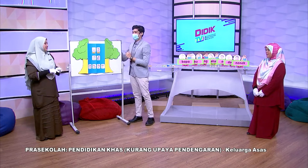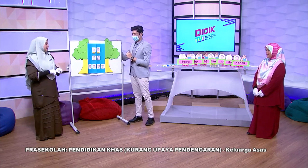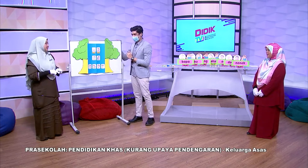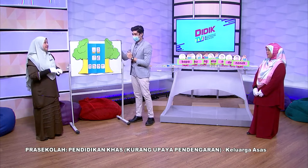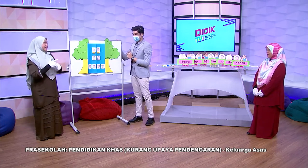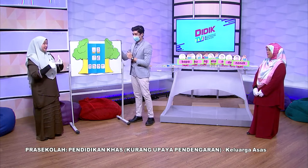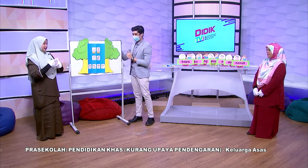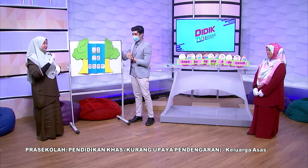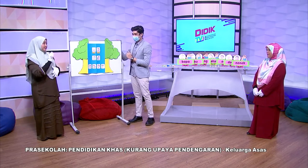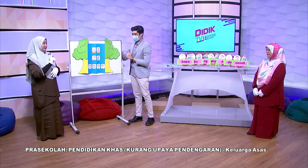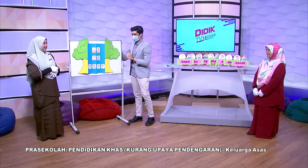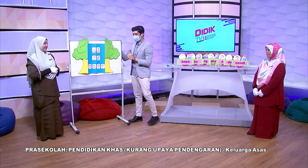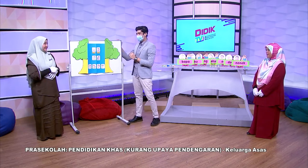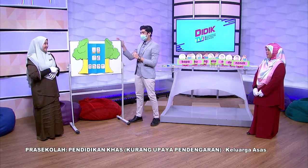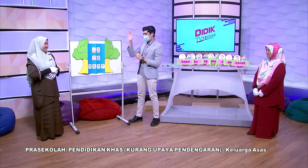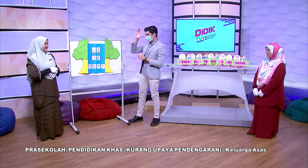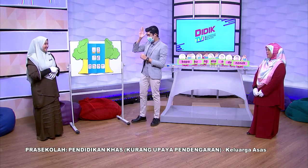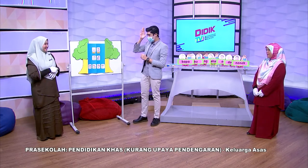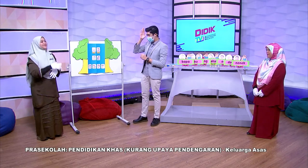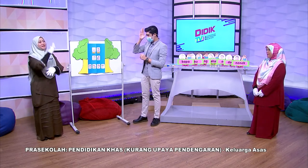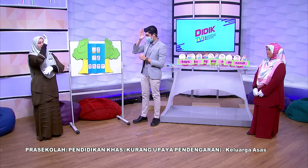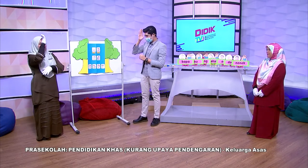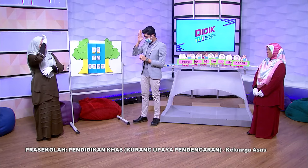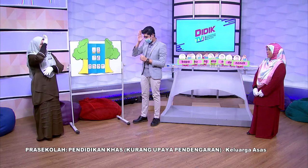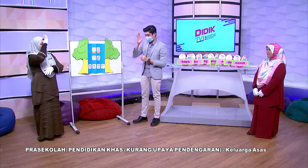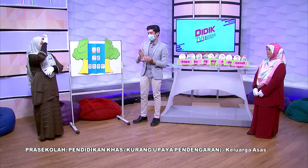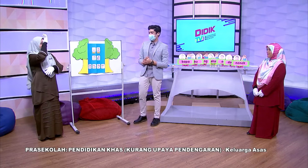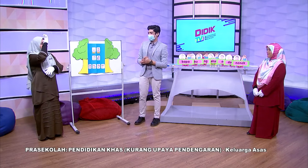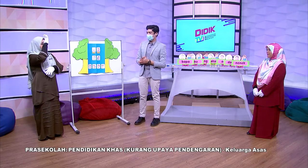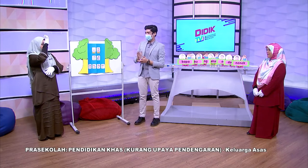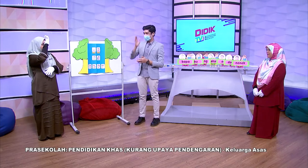penyesalan apapun semana betul bapak-bapak